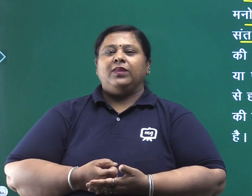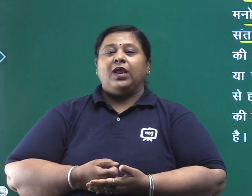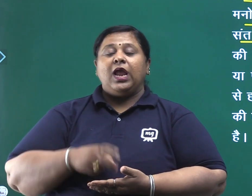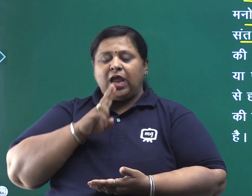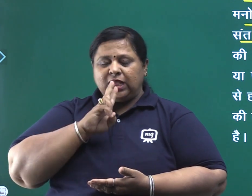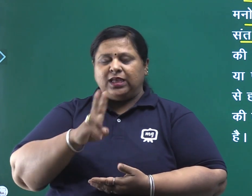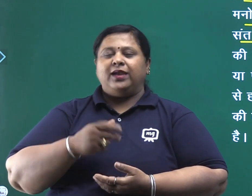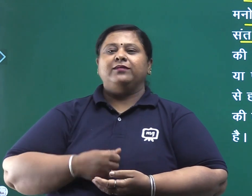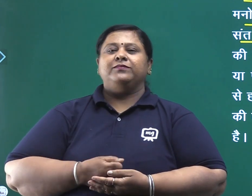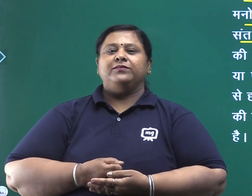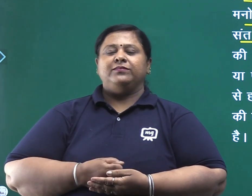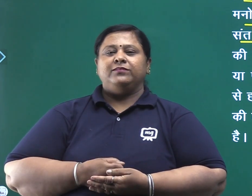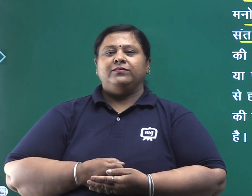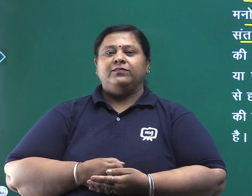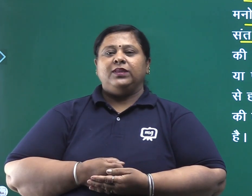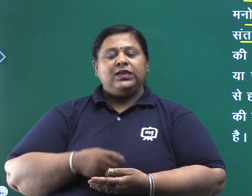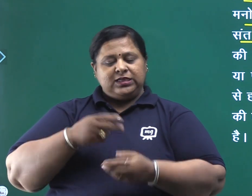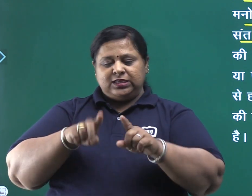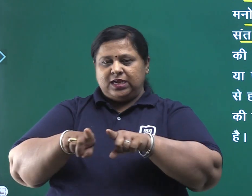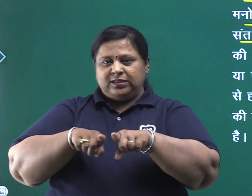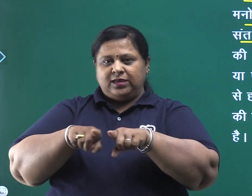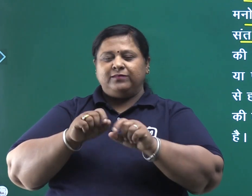कहते हैं, जैसे